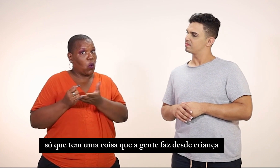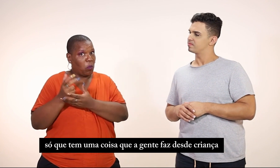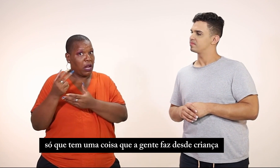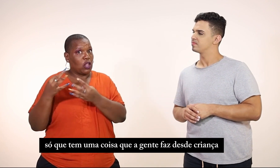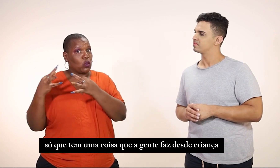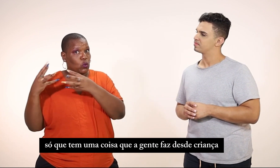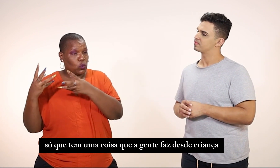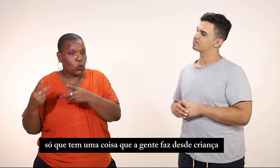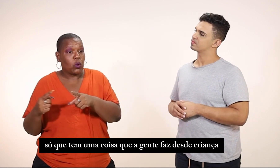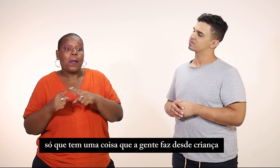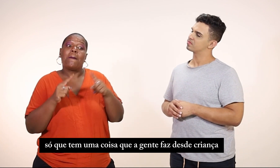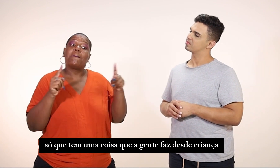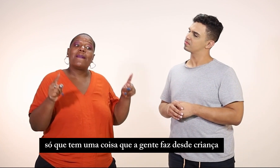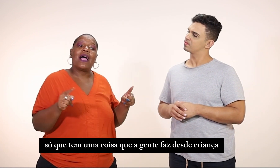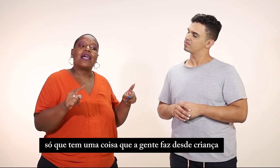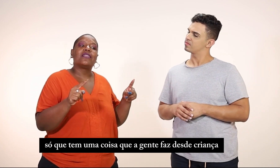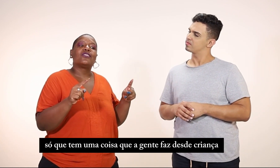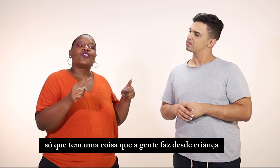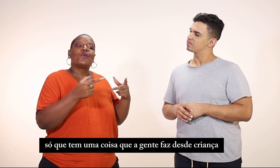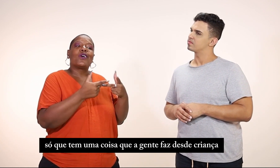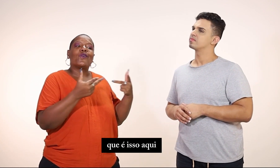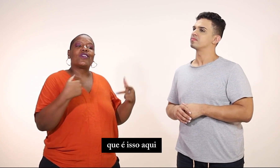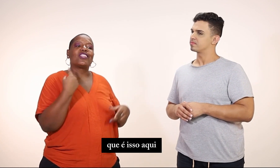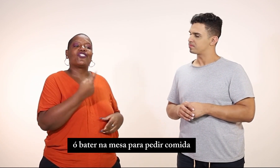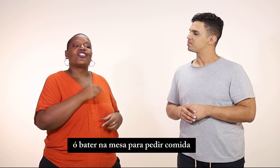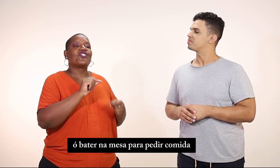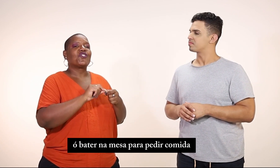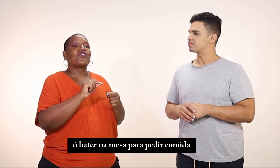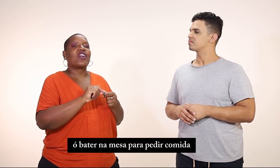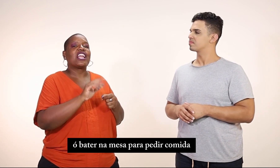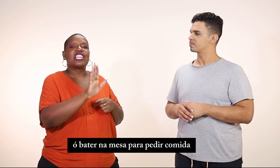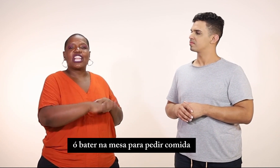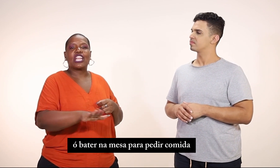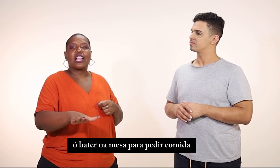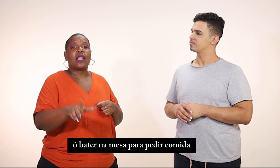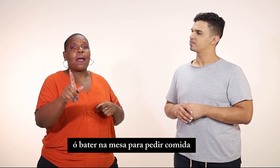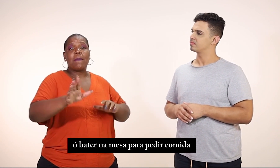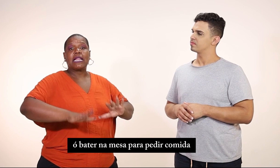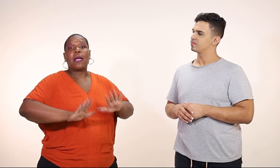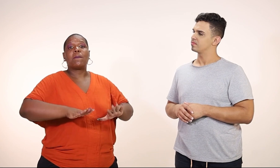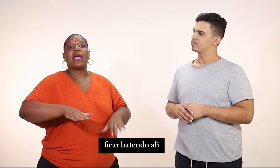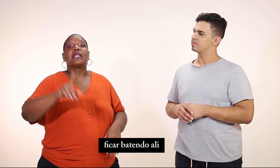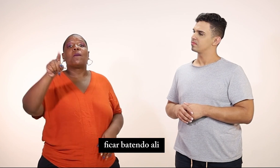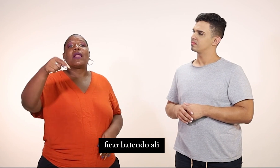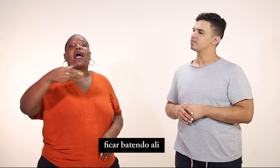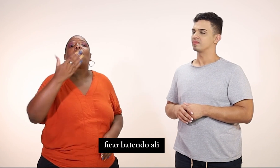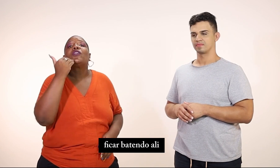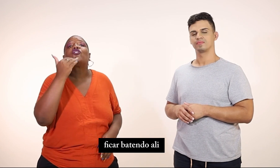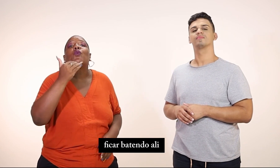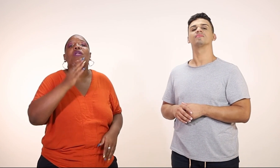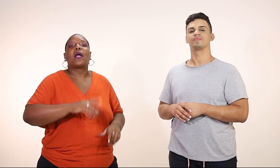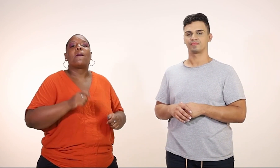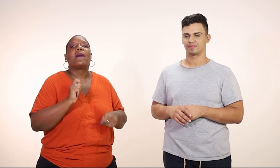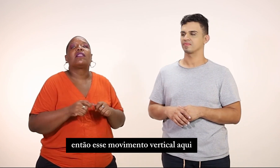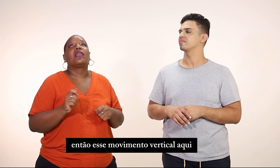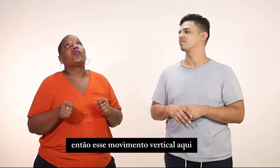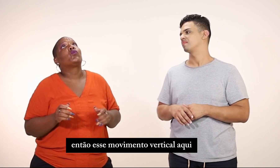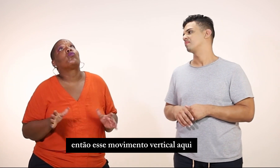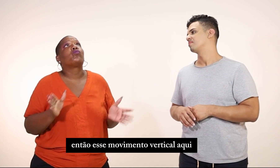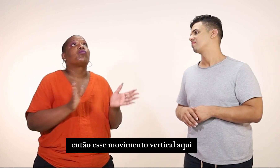que tem uma coisa que a gente faz desde criança que é isso aqui, ó. Bater na mesa pra pedir comida, ficar batendo ali. Então, esse